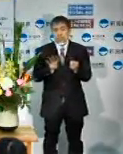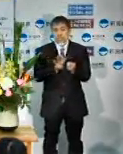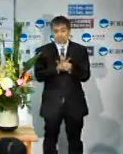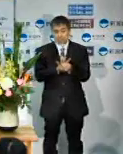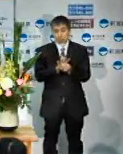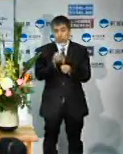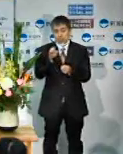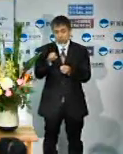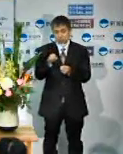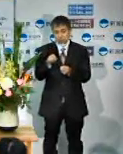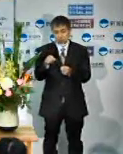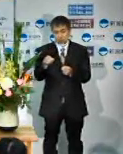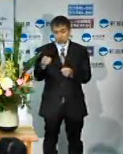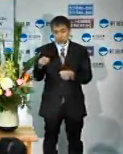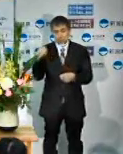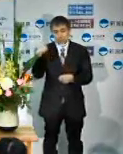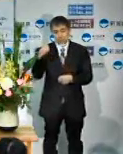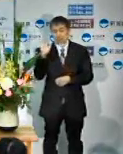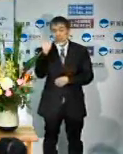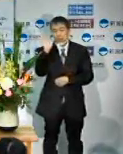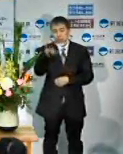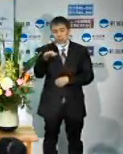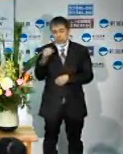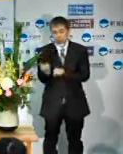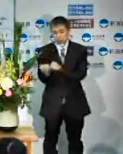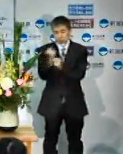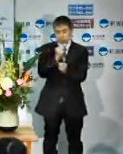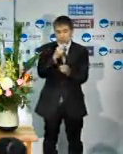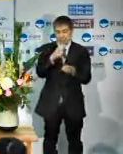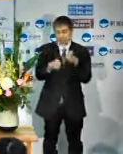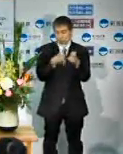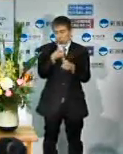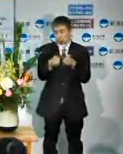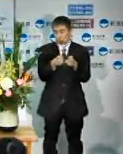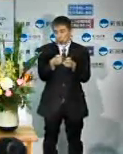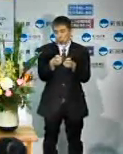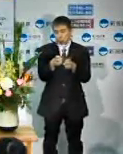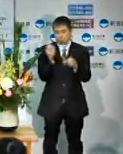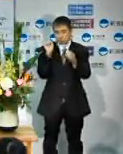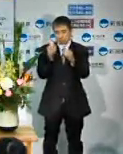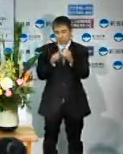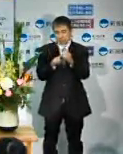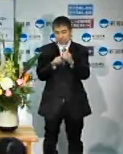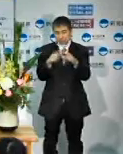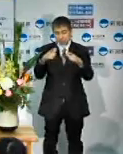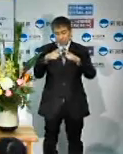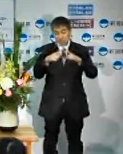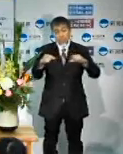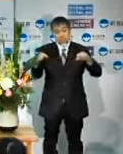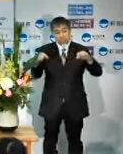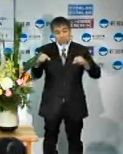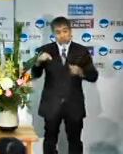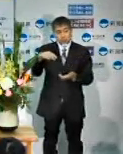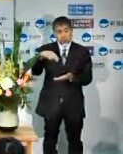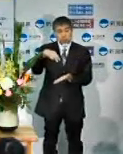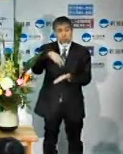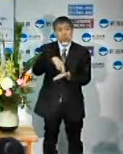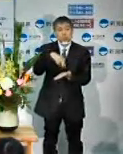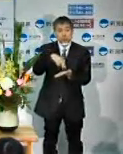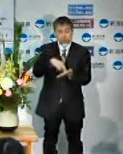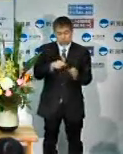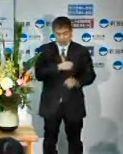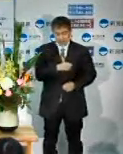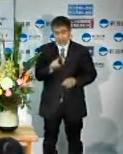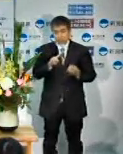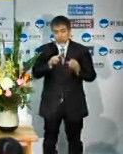以降の再稼働を目指して、まあ、前面に立つと、まあ、国としてその何て言うんですかね、積極的にアクションを何らかするとまあ言